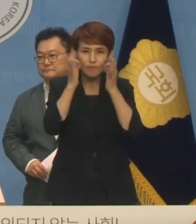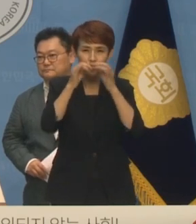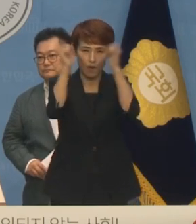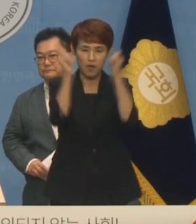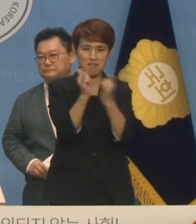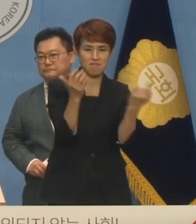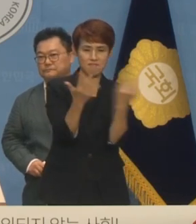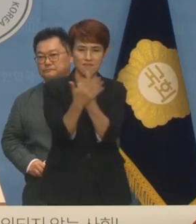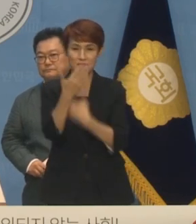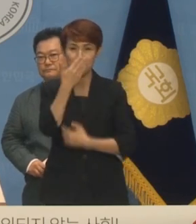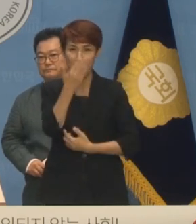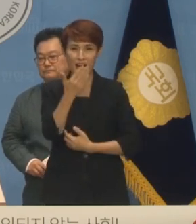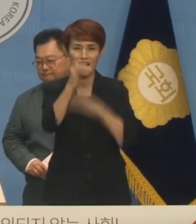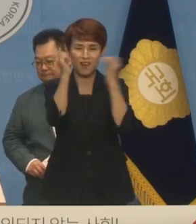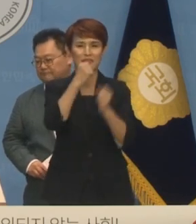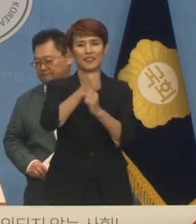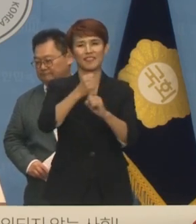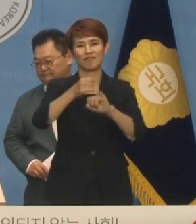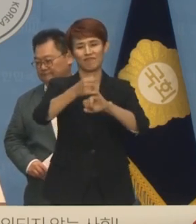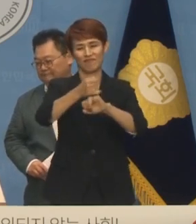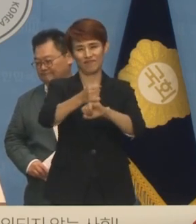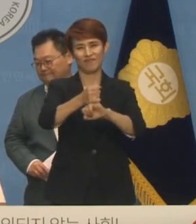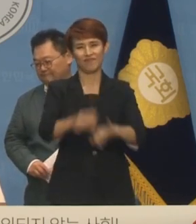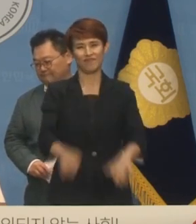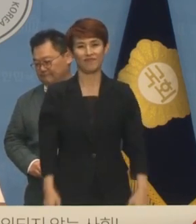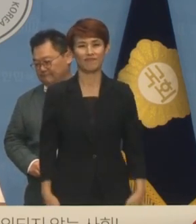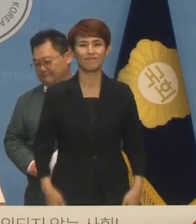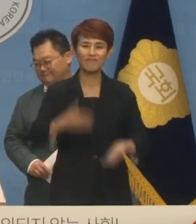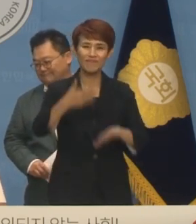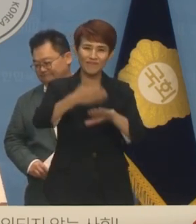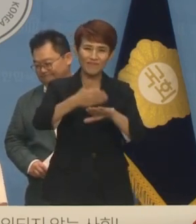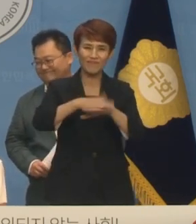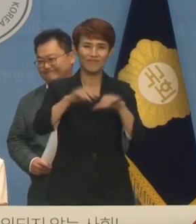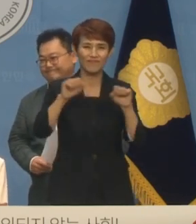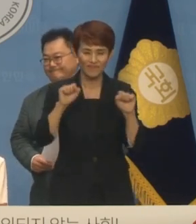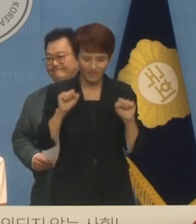있는 그런 사회를 만들어 가겠습니다. 감사합니다.